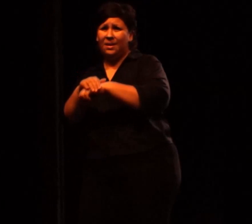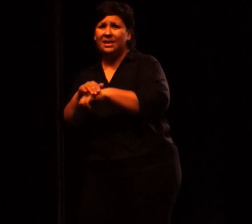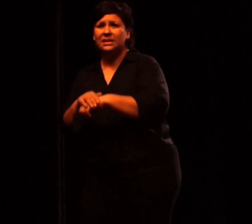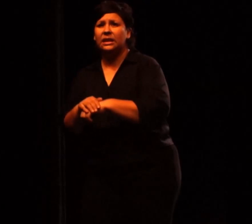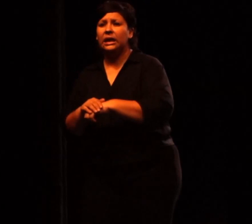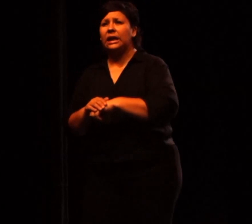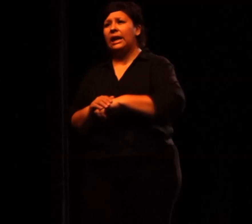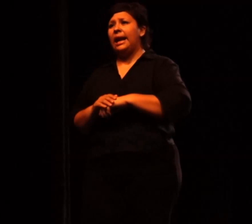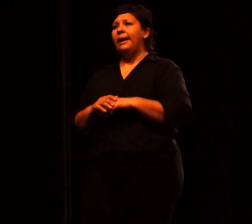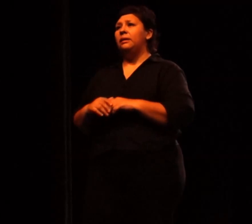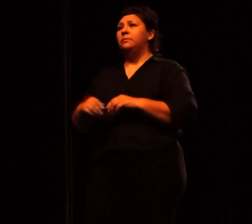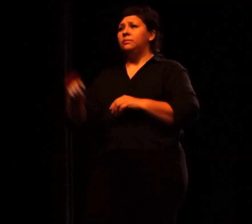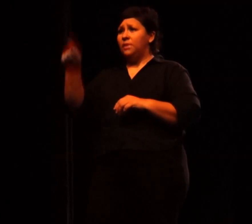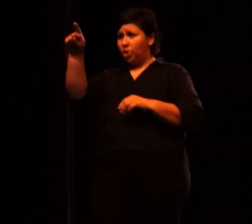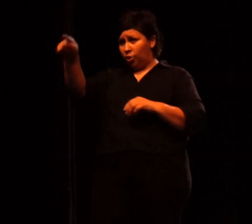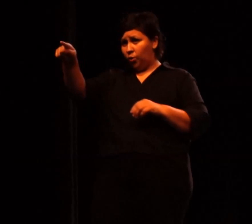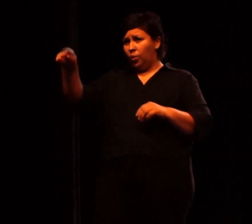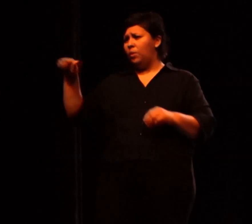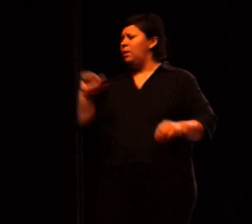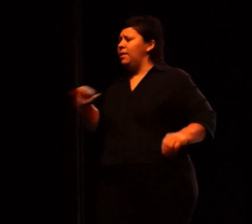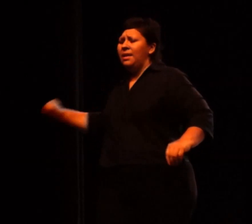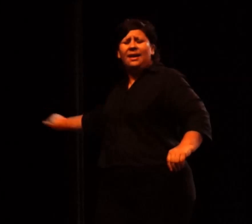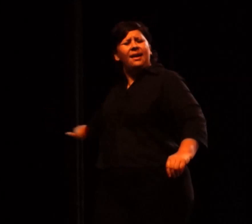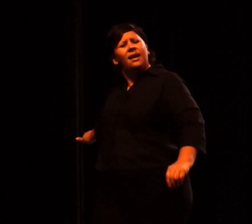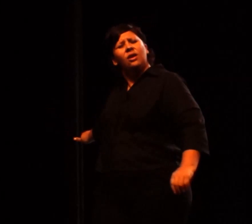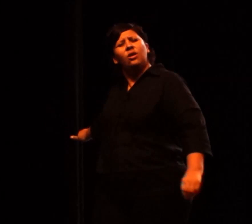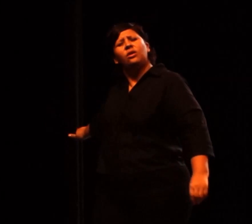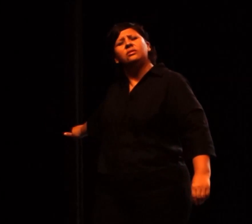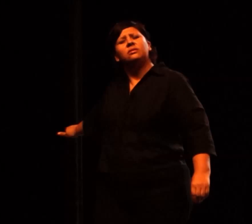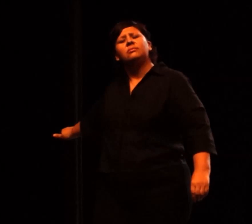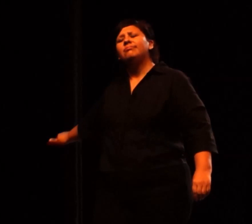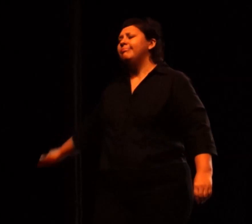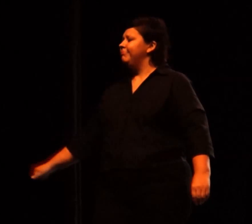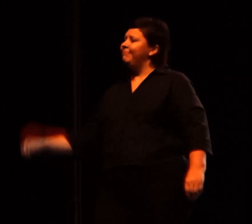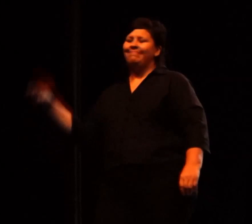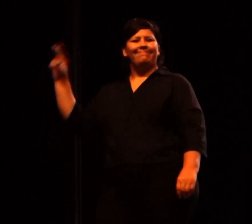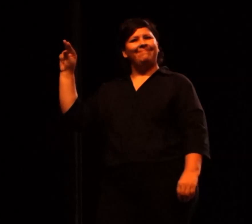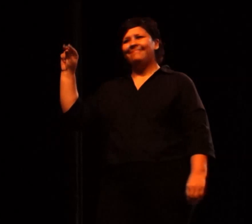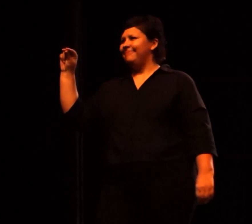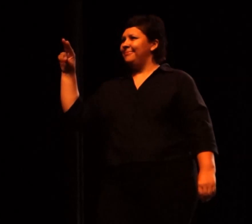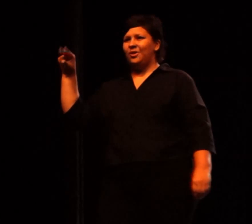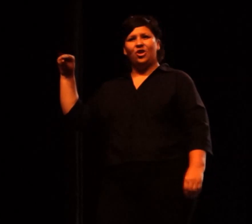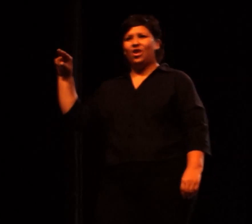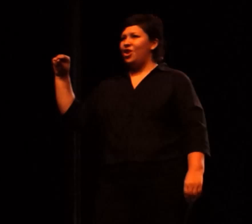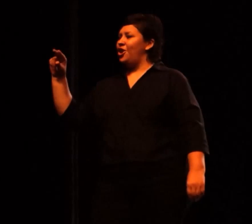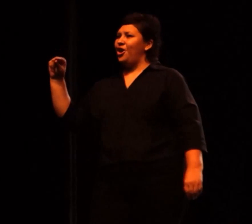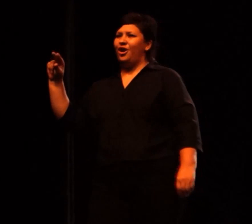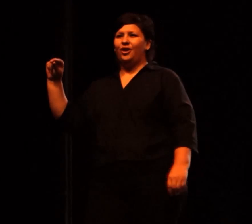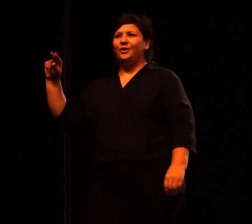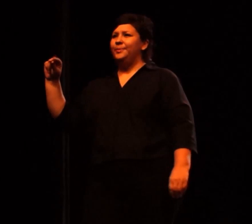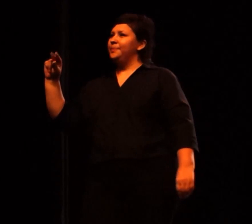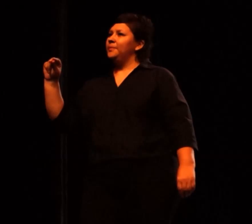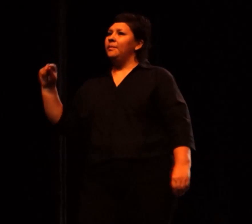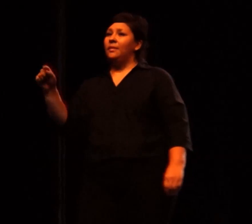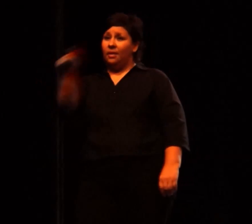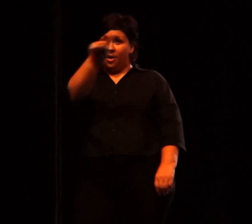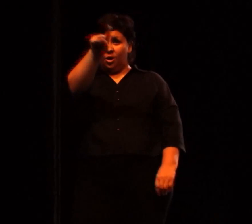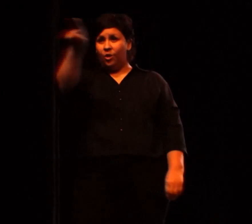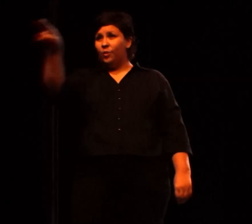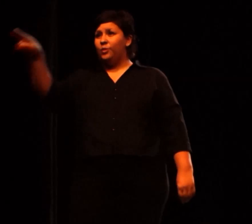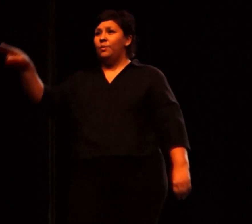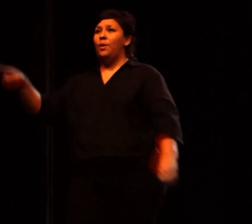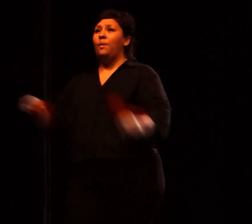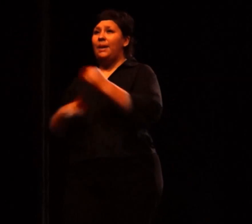o parte de nuestras amistades, pero no por eso vas a abandonarlos. No creas que no te